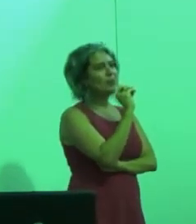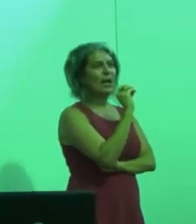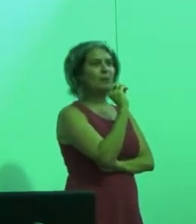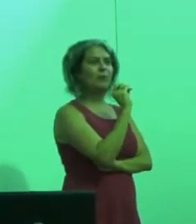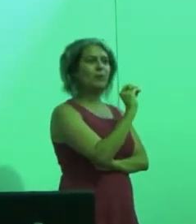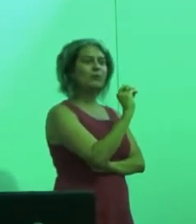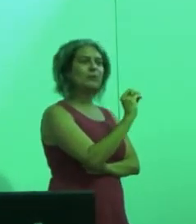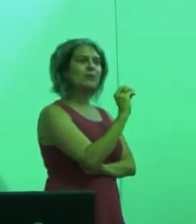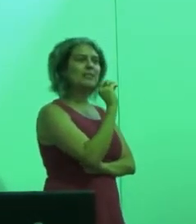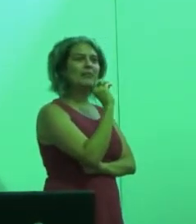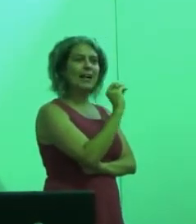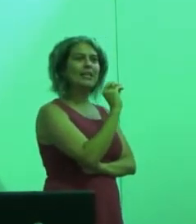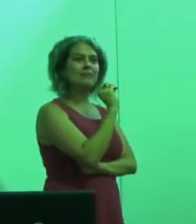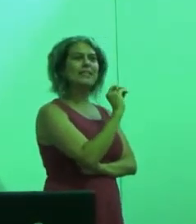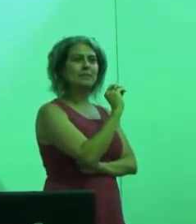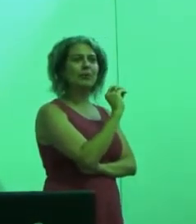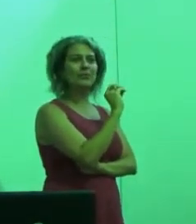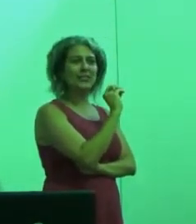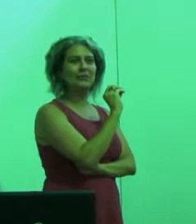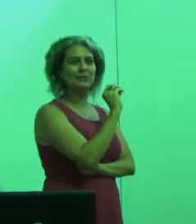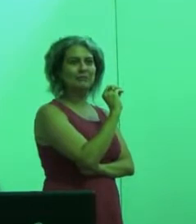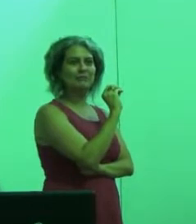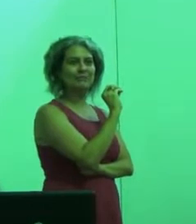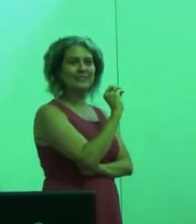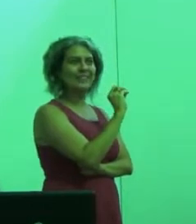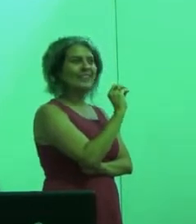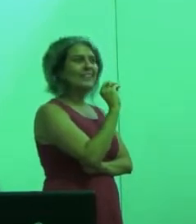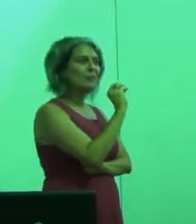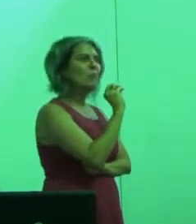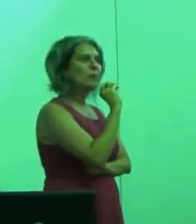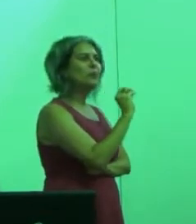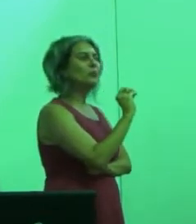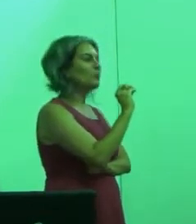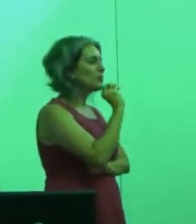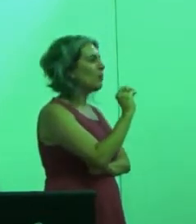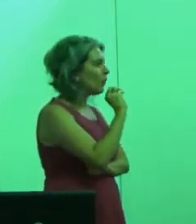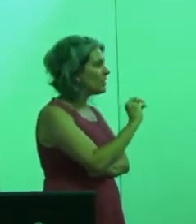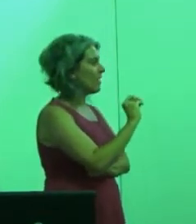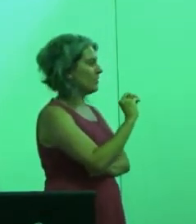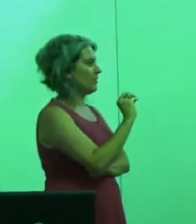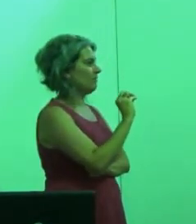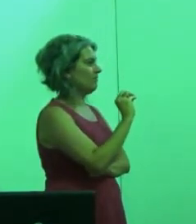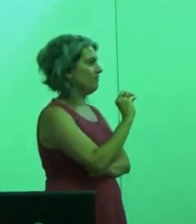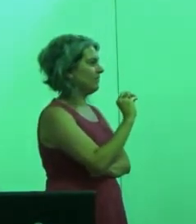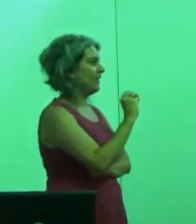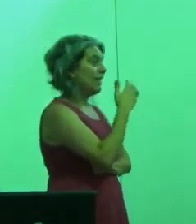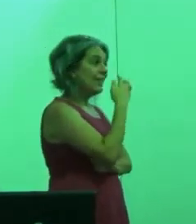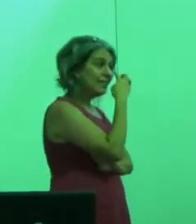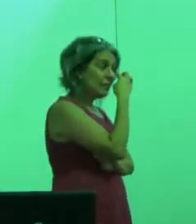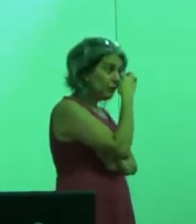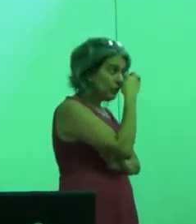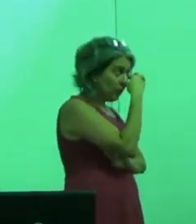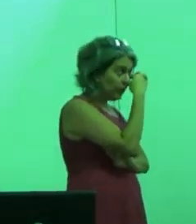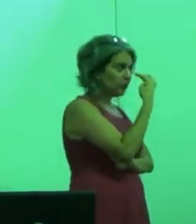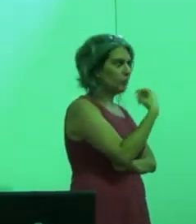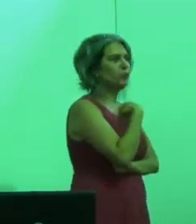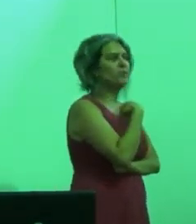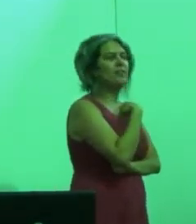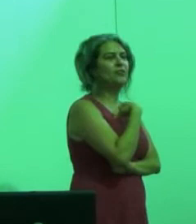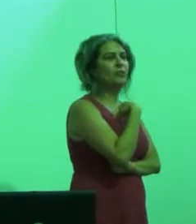lugar pronto, mas por esse lugar que fica se produzindo. Não como produto, mas como processo. Isso é muito importante do ponto de vista